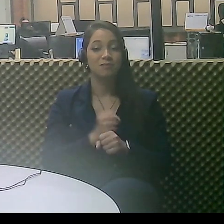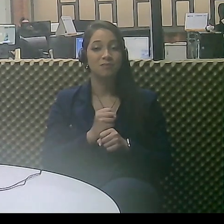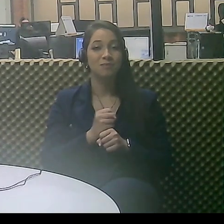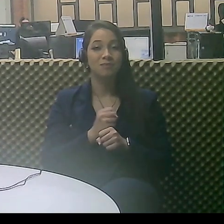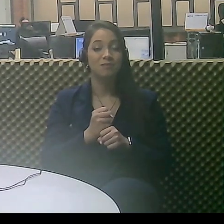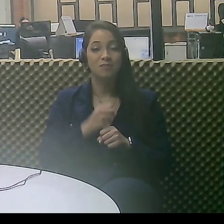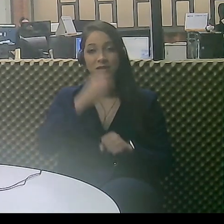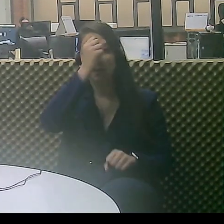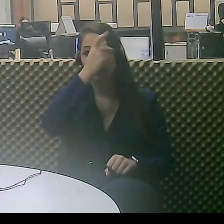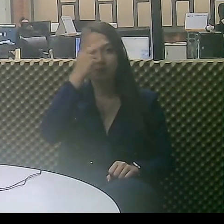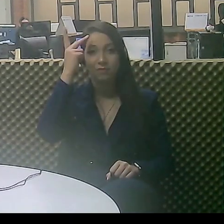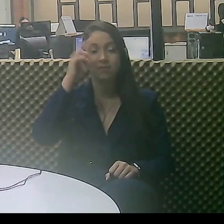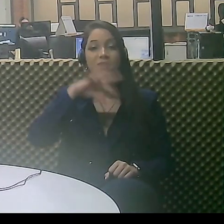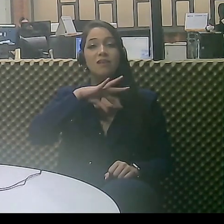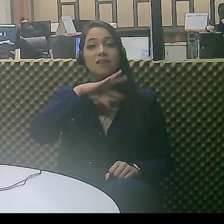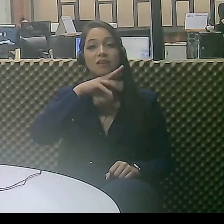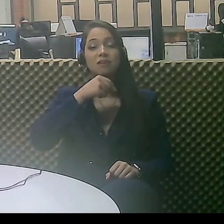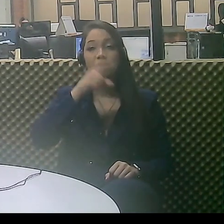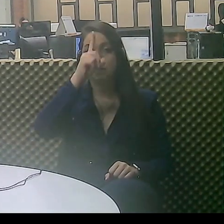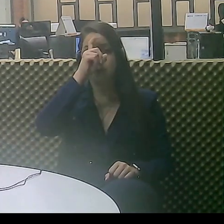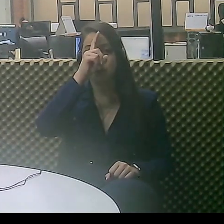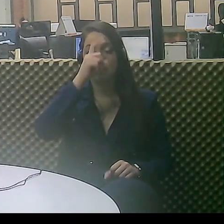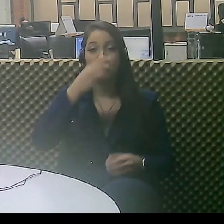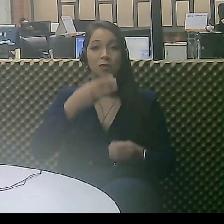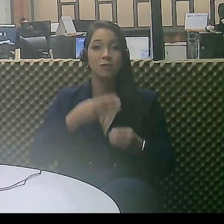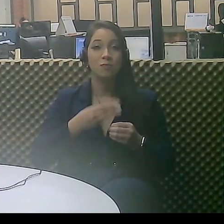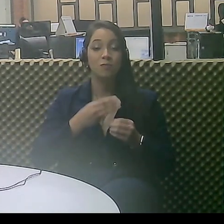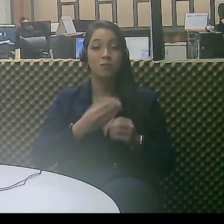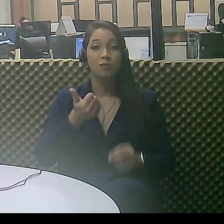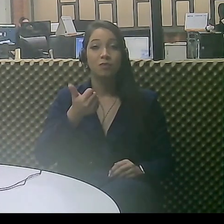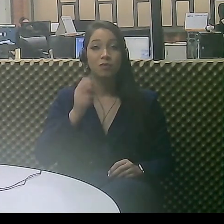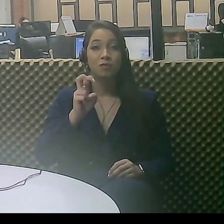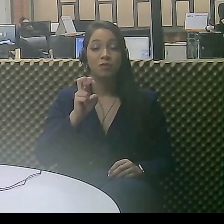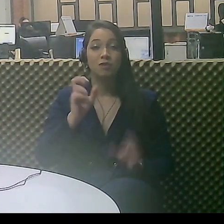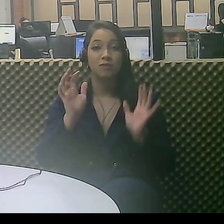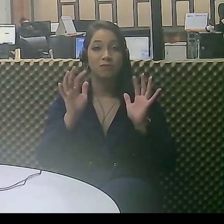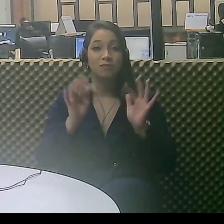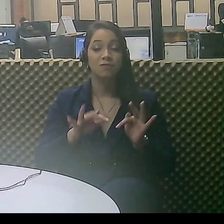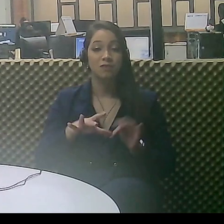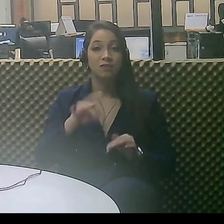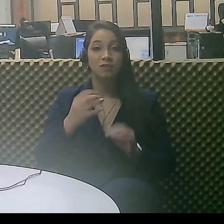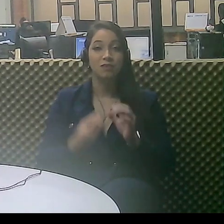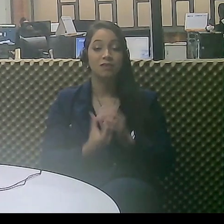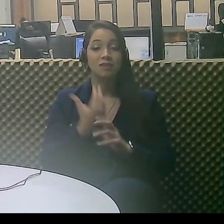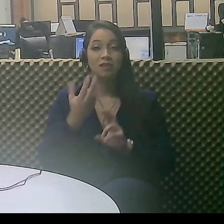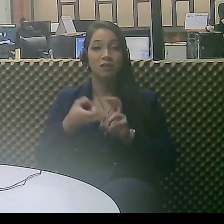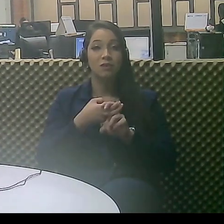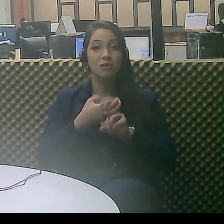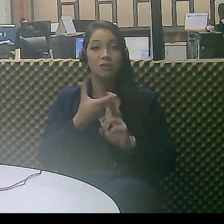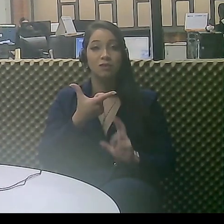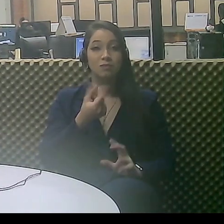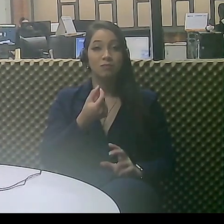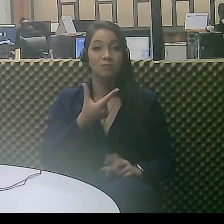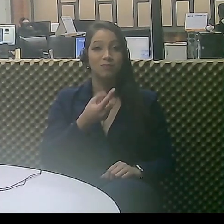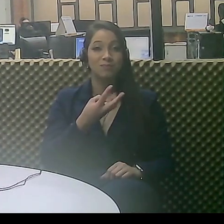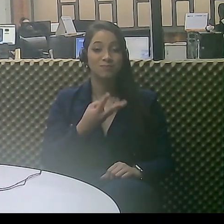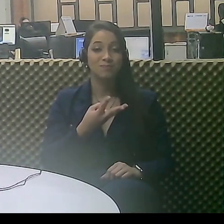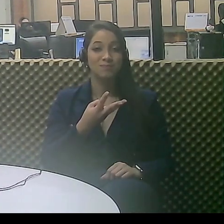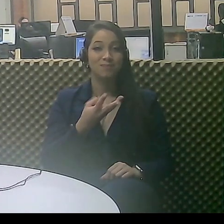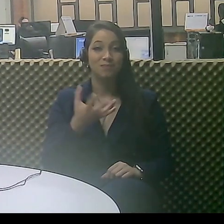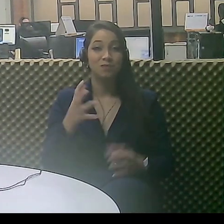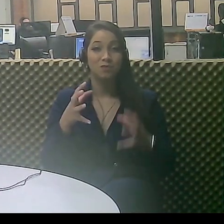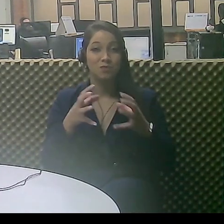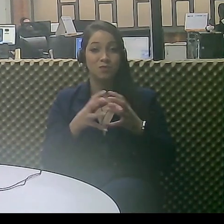Leão o hospital municipal estava entre os 15 finalistas do prêmio criação SUS 2023 sendo que na